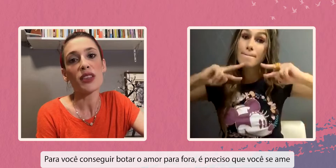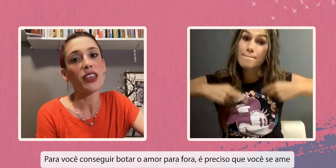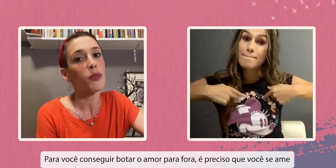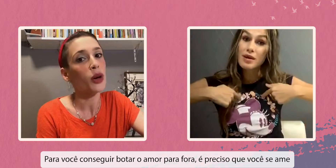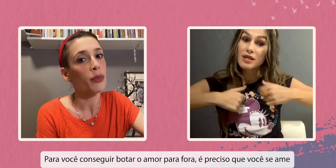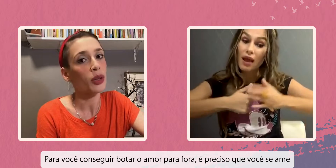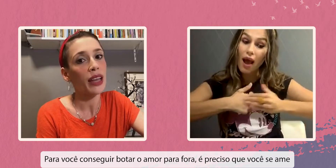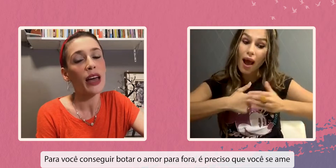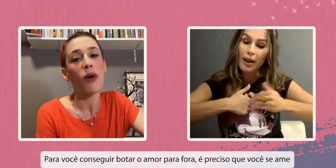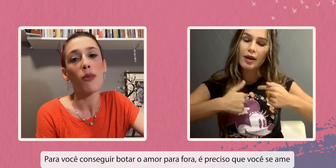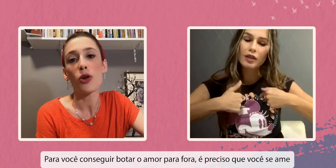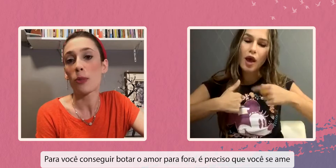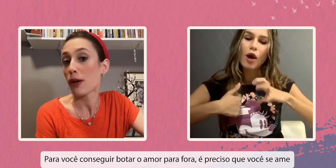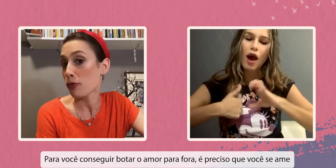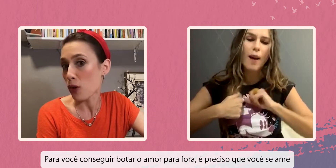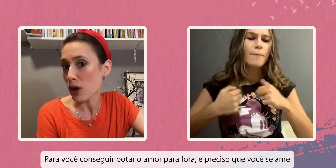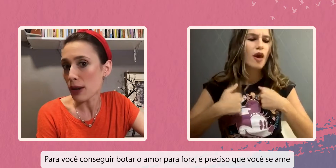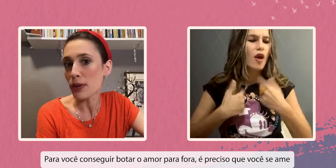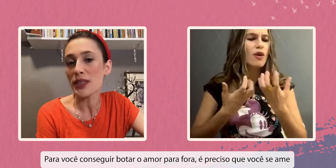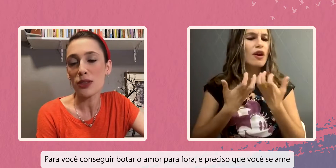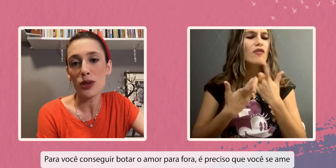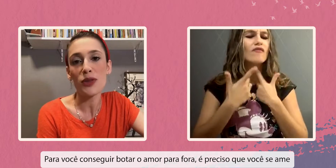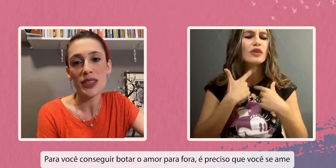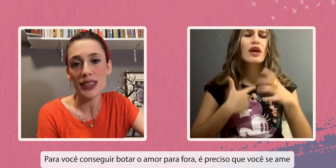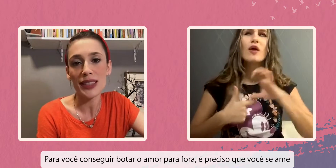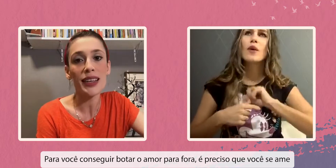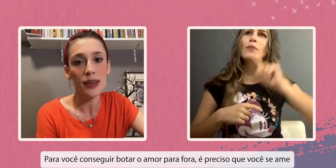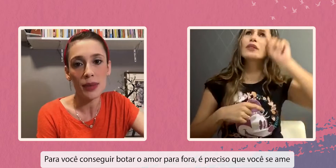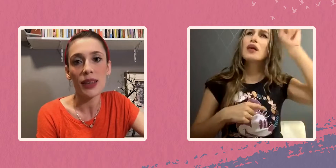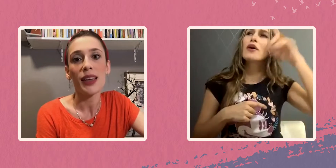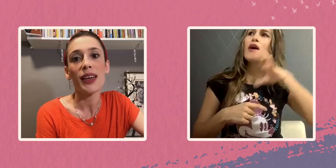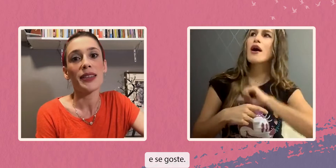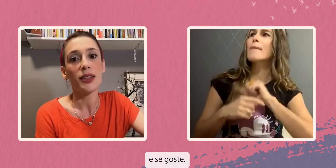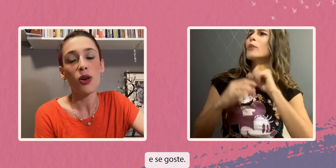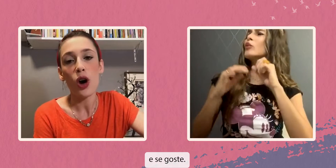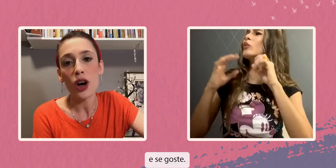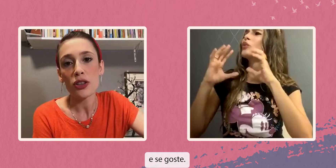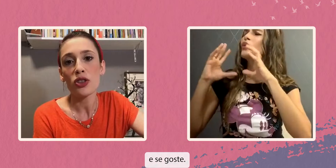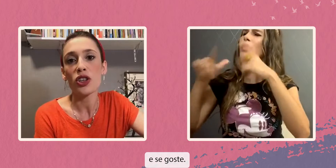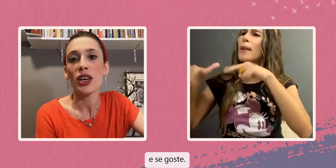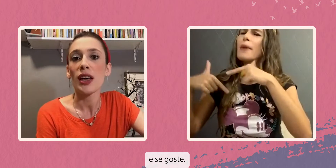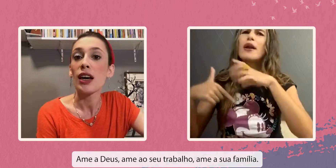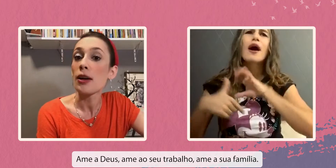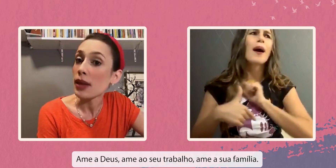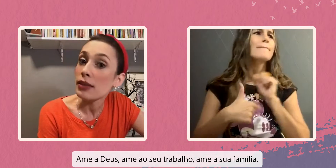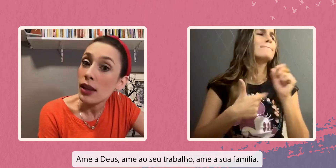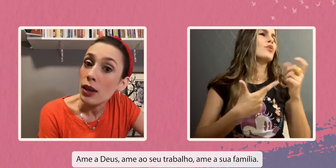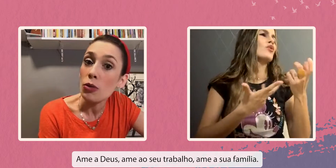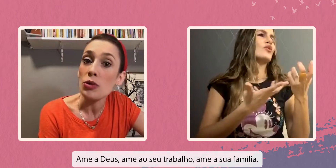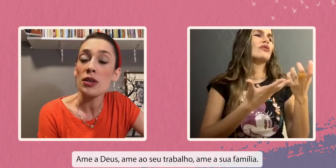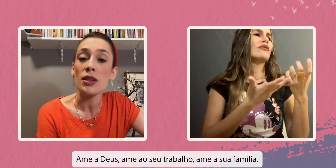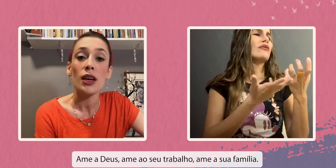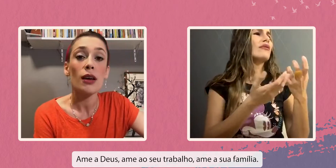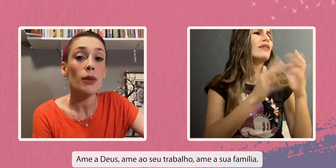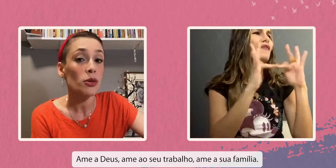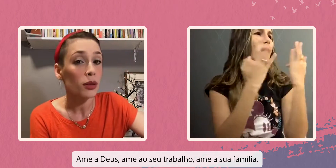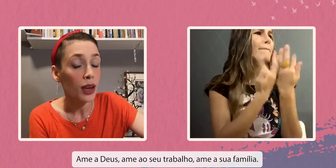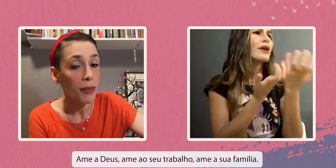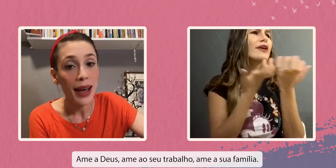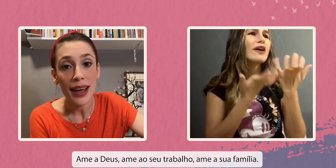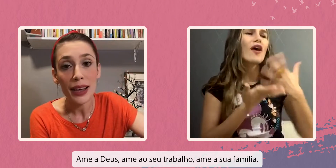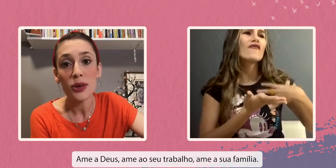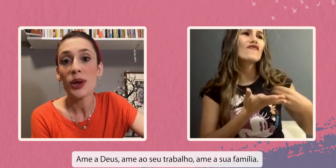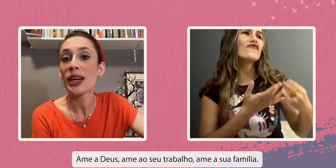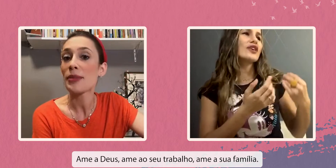você conseguir botar o amor para fora, é preciso que você se ame e se goste, ame a Deus, ame o